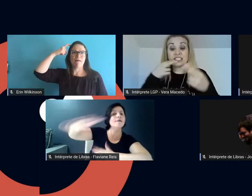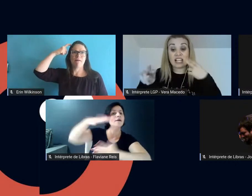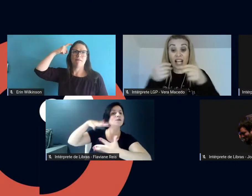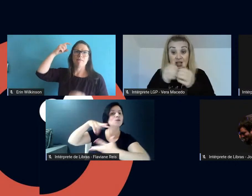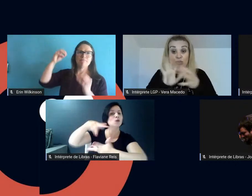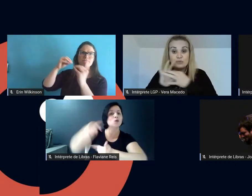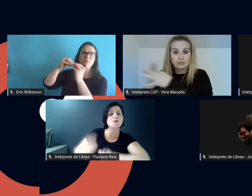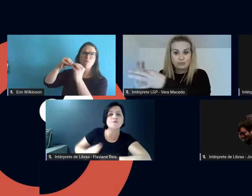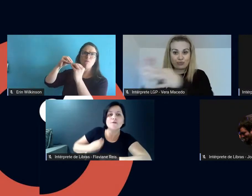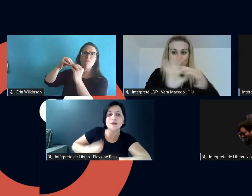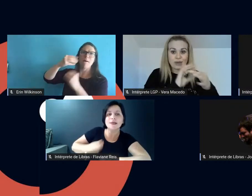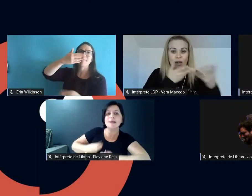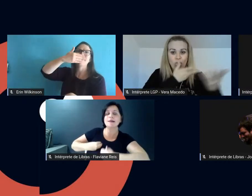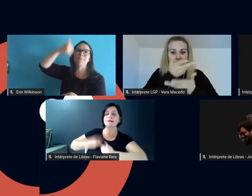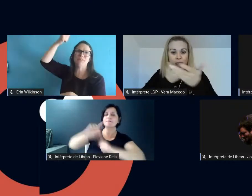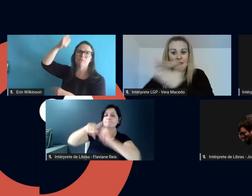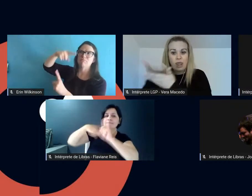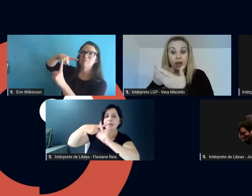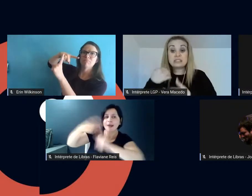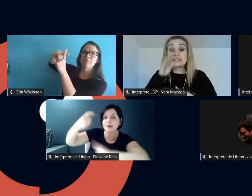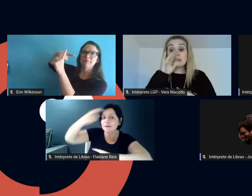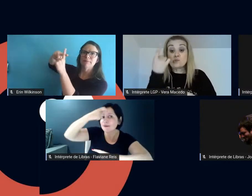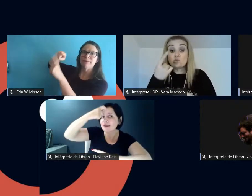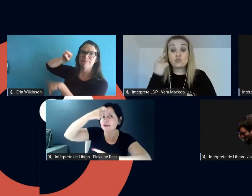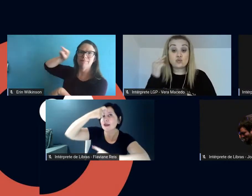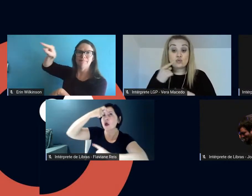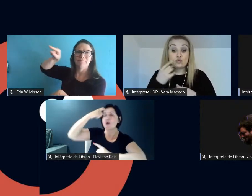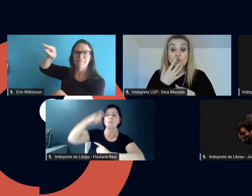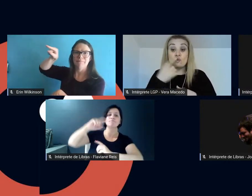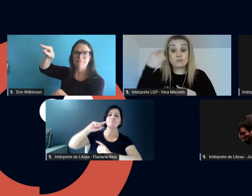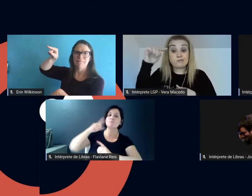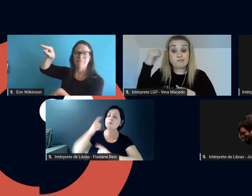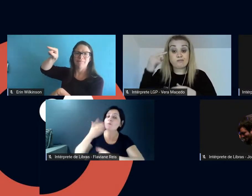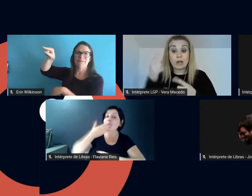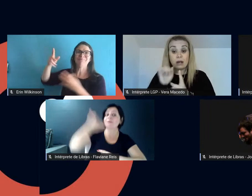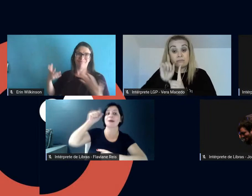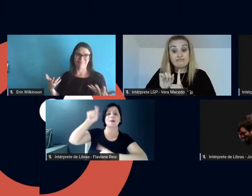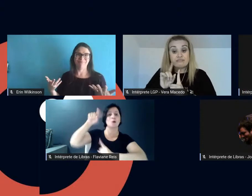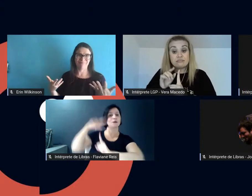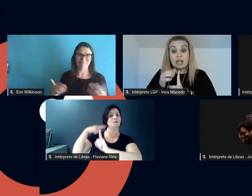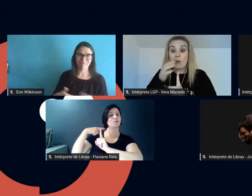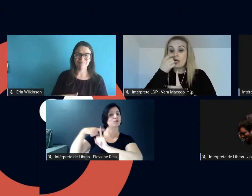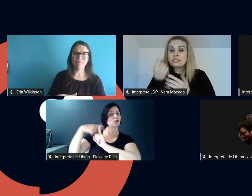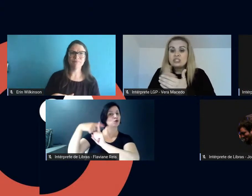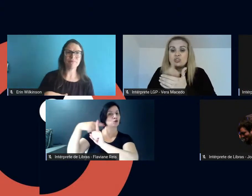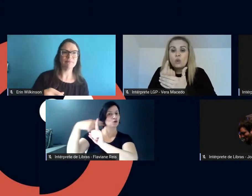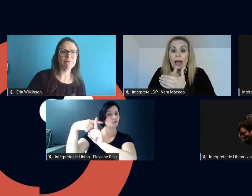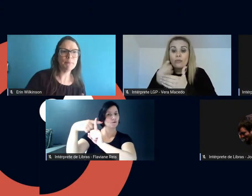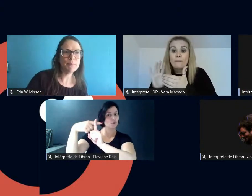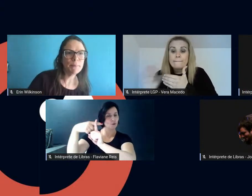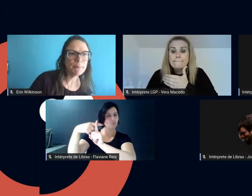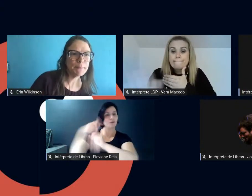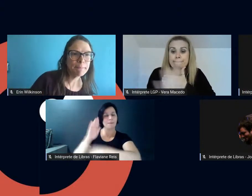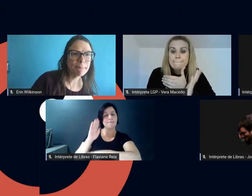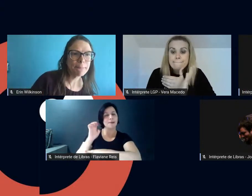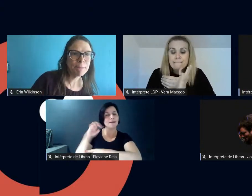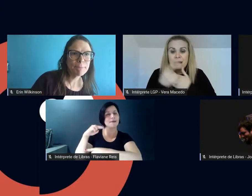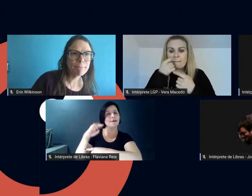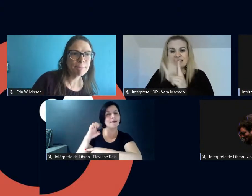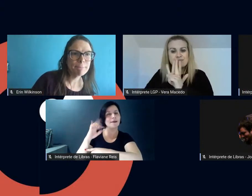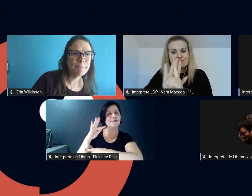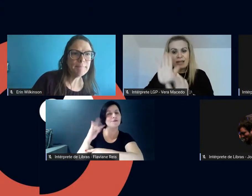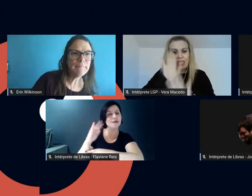escopo realmente esse sentimento de privação linguística, de